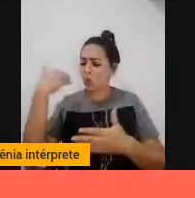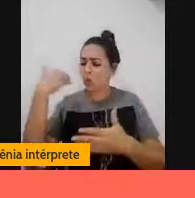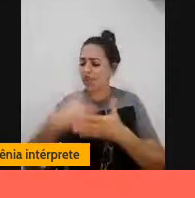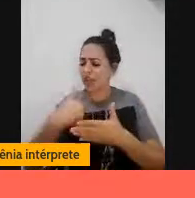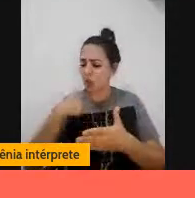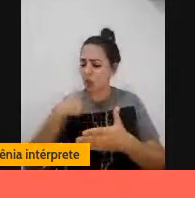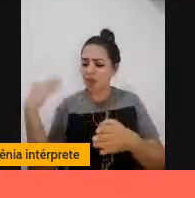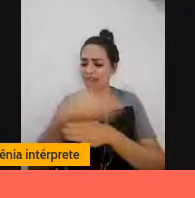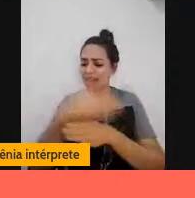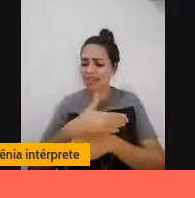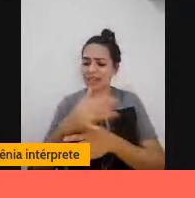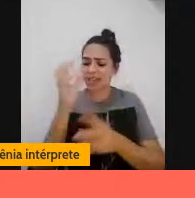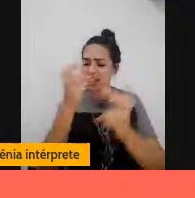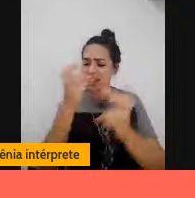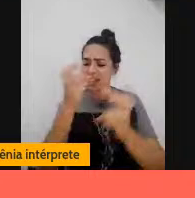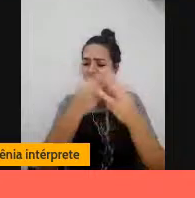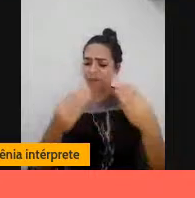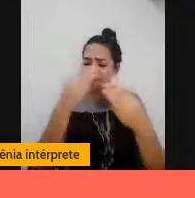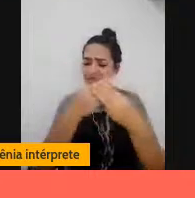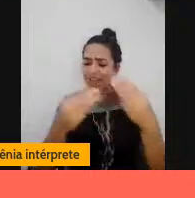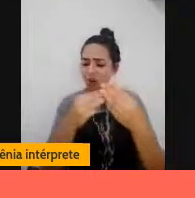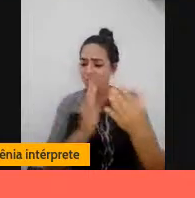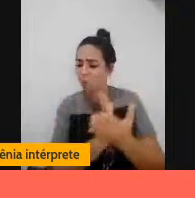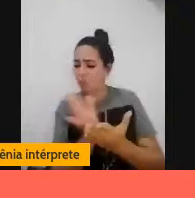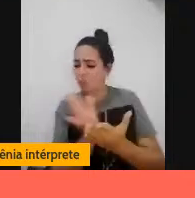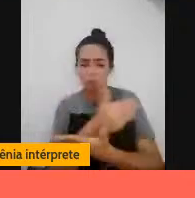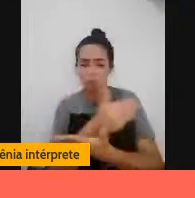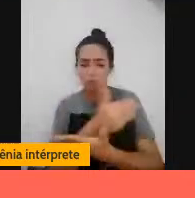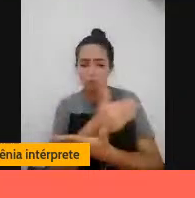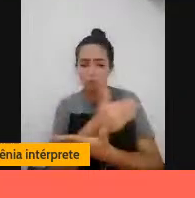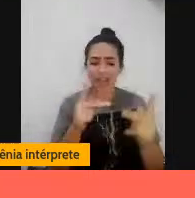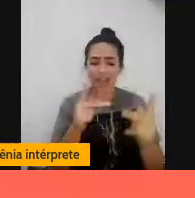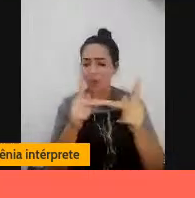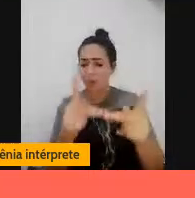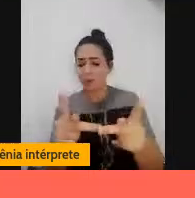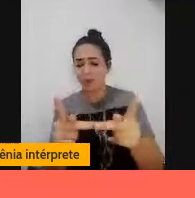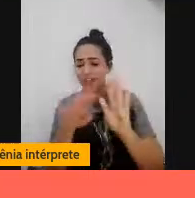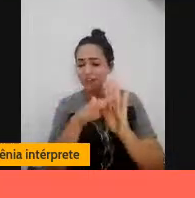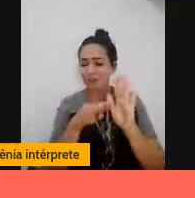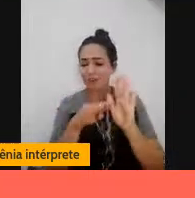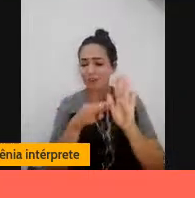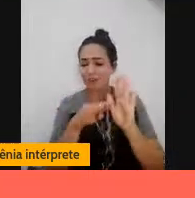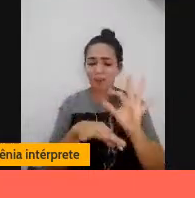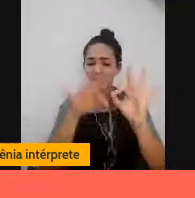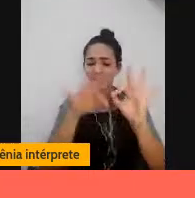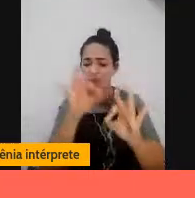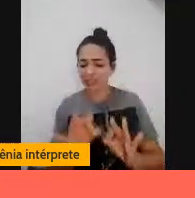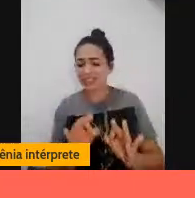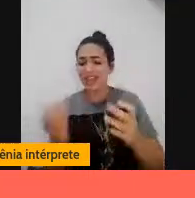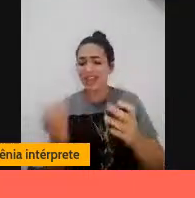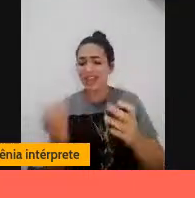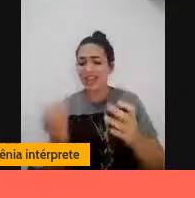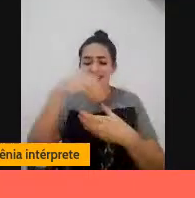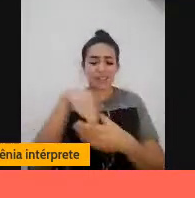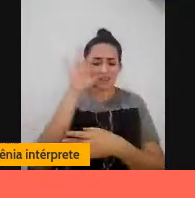vinha me esquivando dos projetos de alguns programas dentro da universidade e tudo mais,